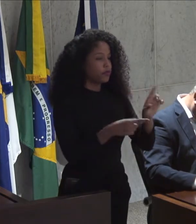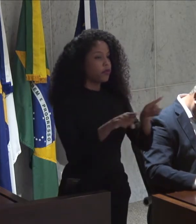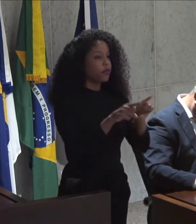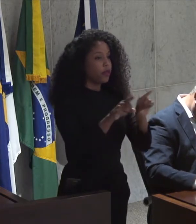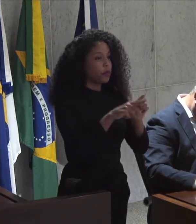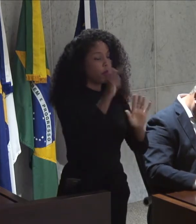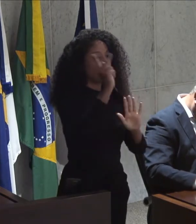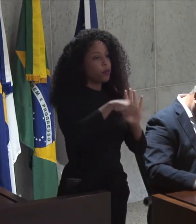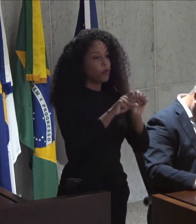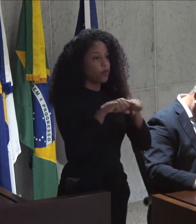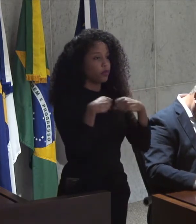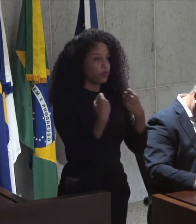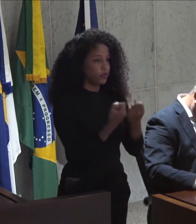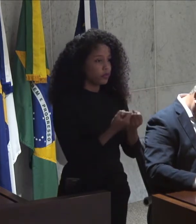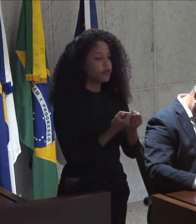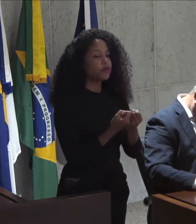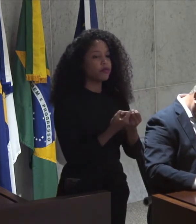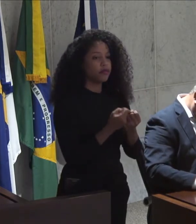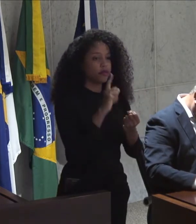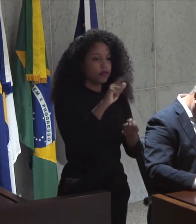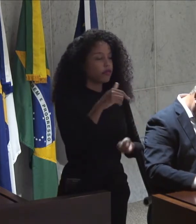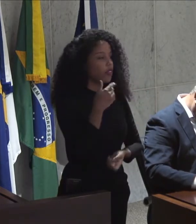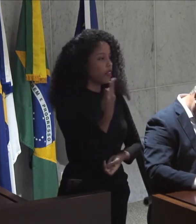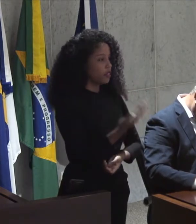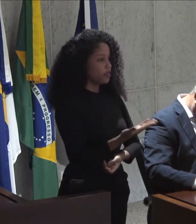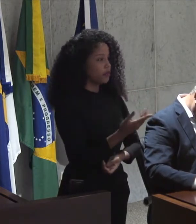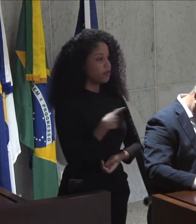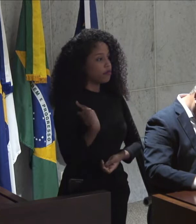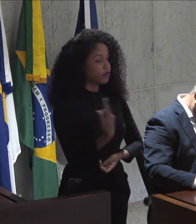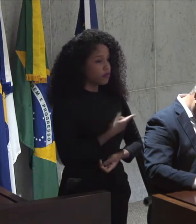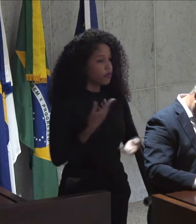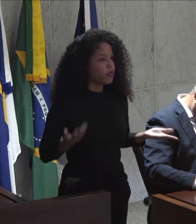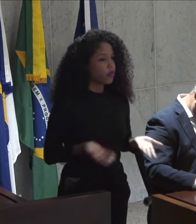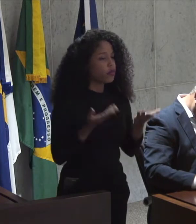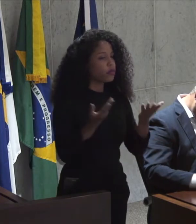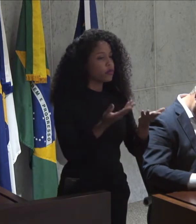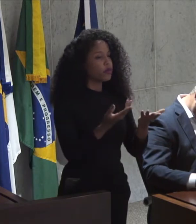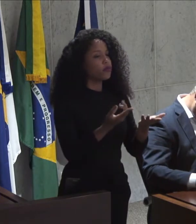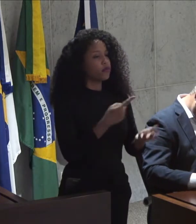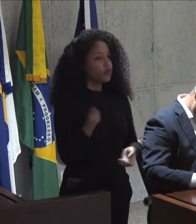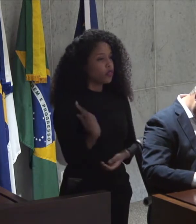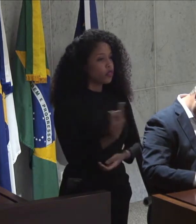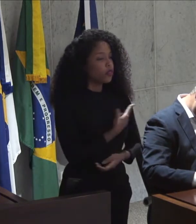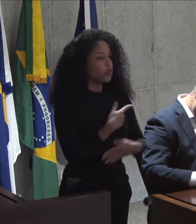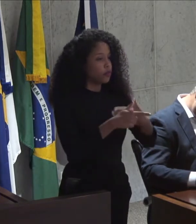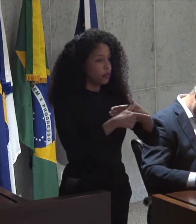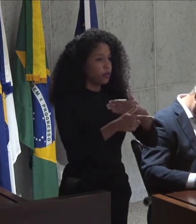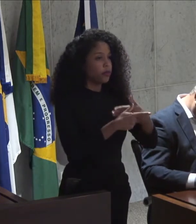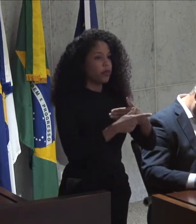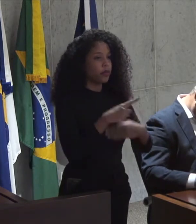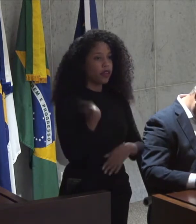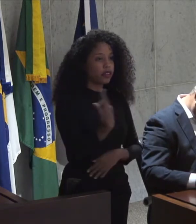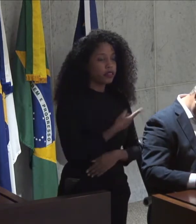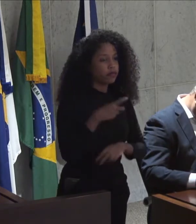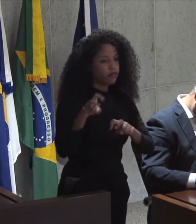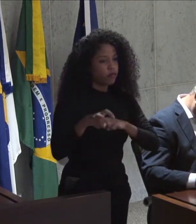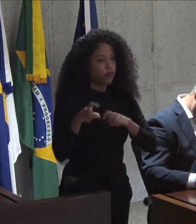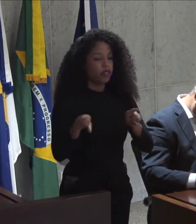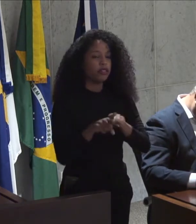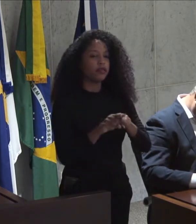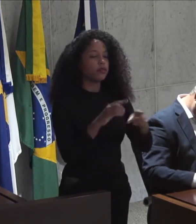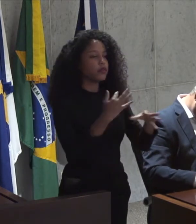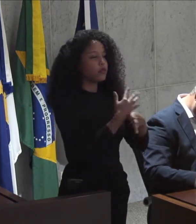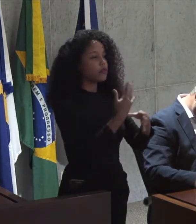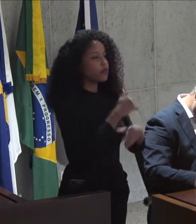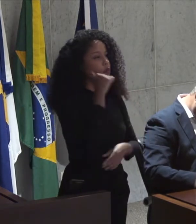programas sociais. Então é isso, pessoal. Vamos fazer nossa parte. Nós do campo e da cidade, mulheres e homens unidos,